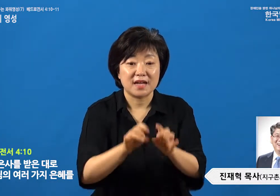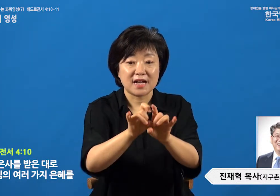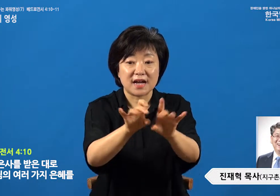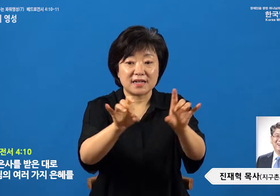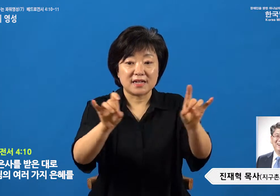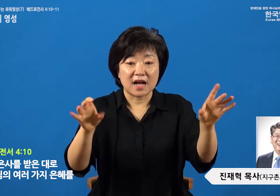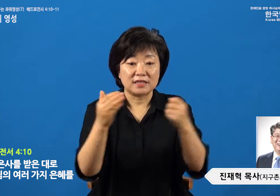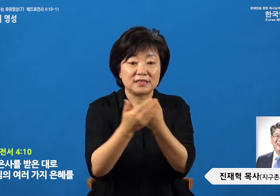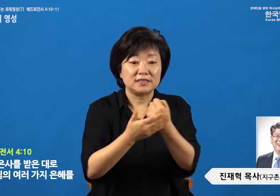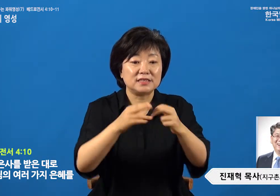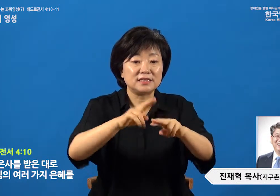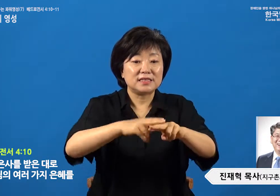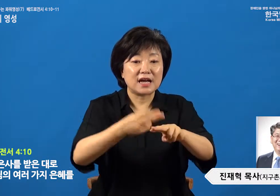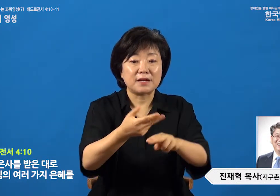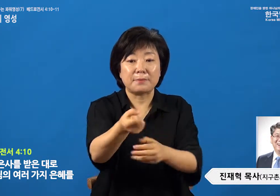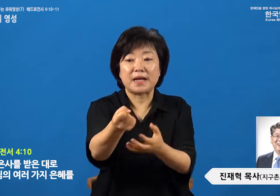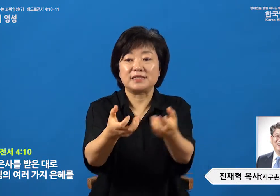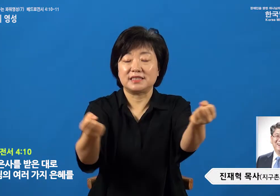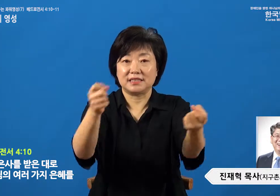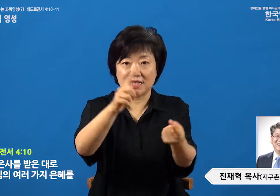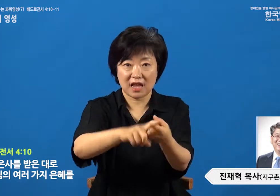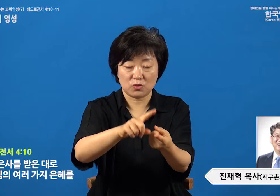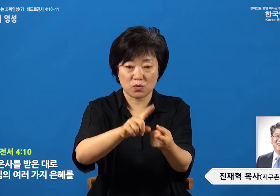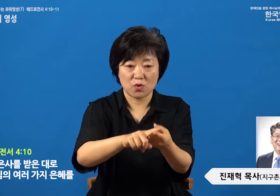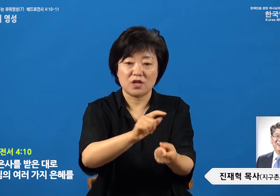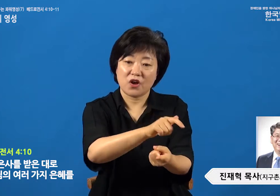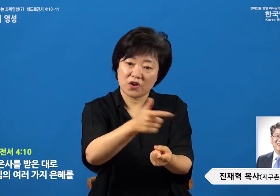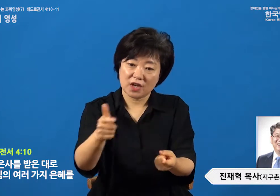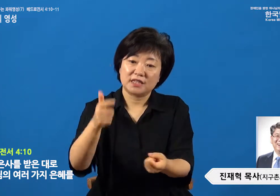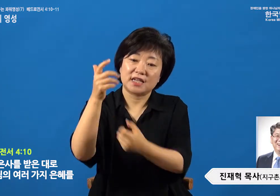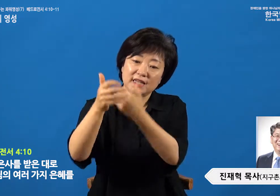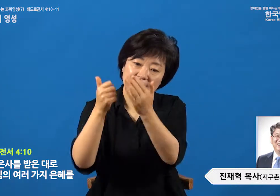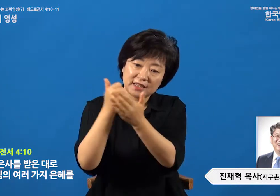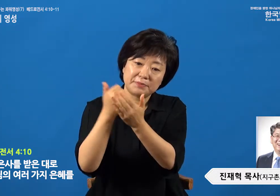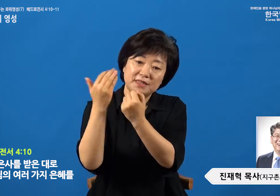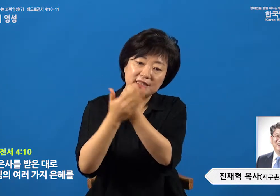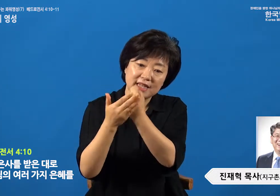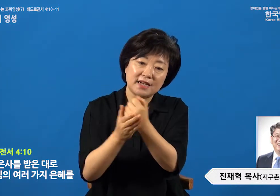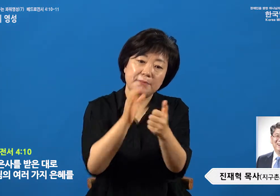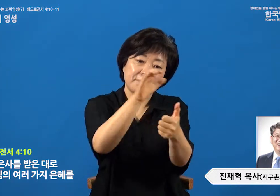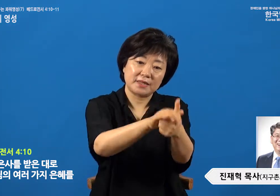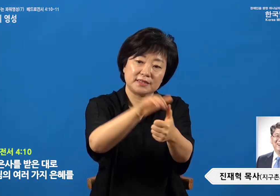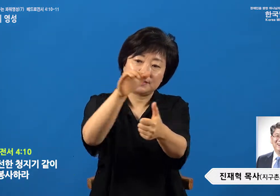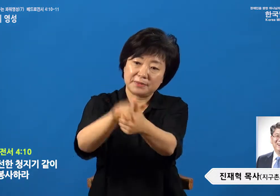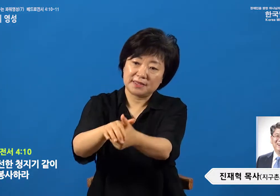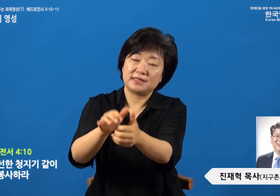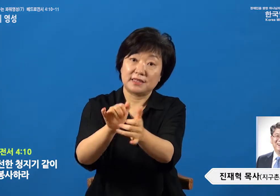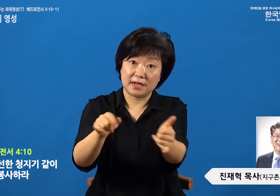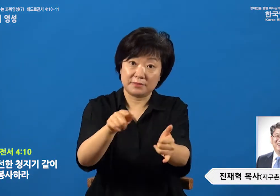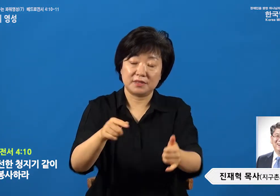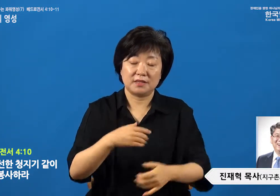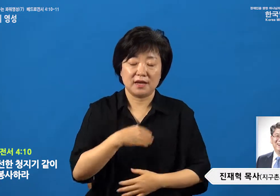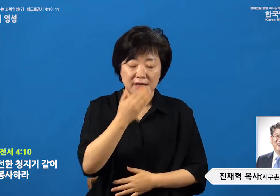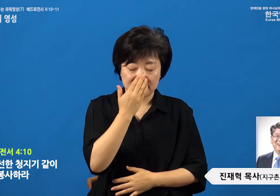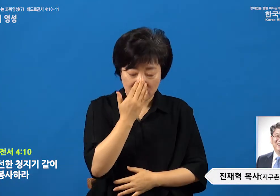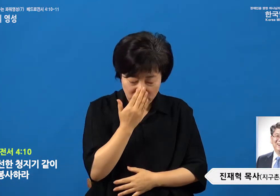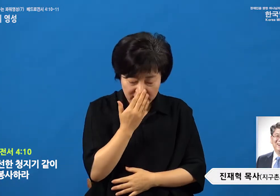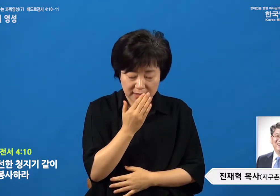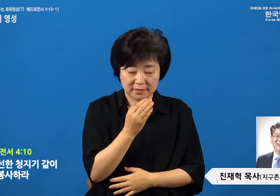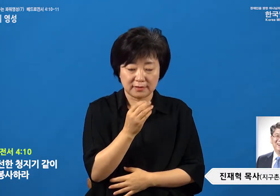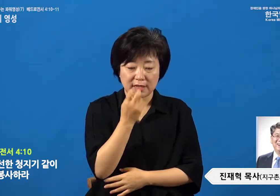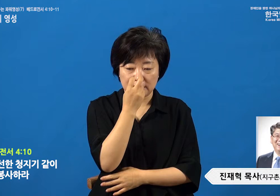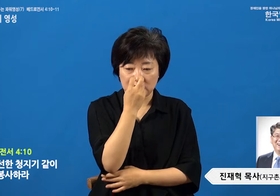시작. 각각 은사를 받은 대로 하나님의 여러 가지 은혜를 맡은 선한 청지기 같이